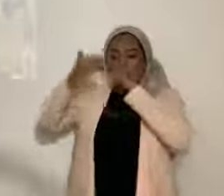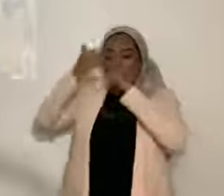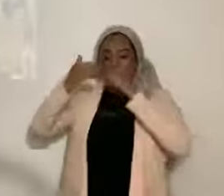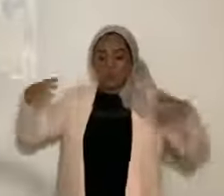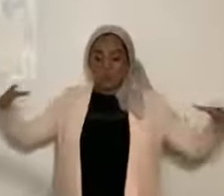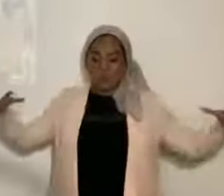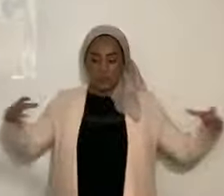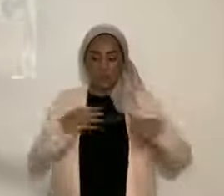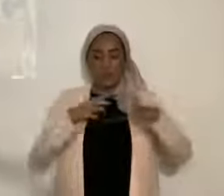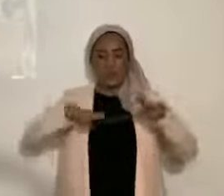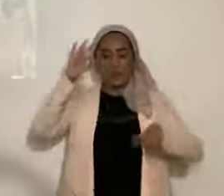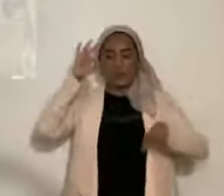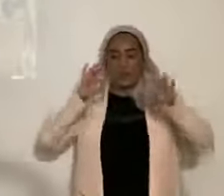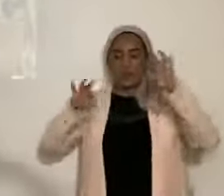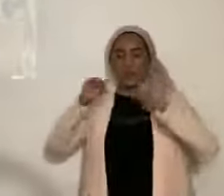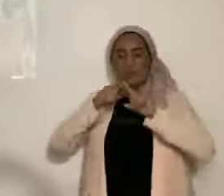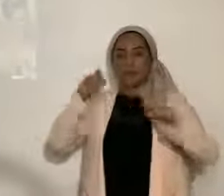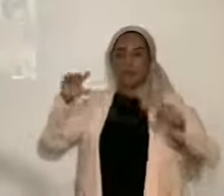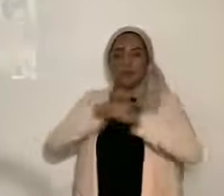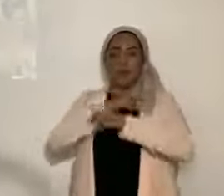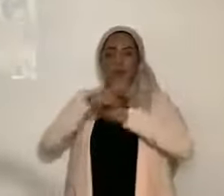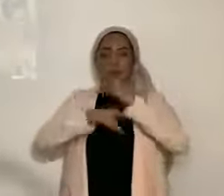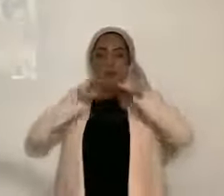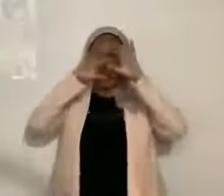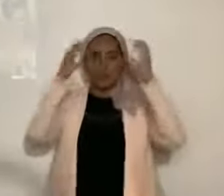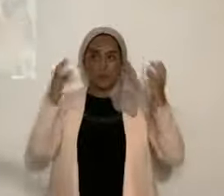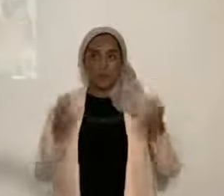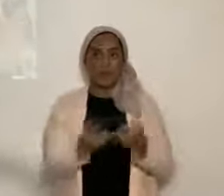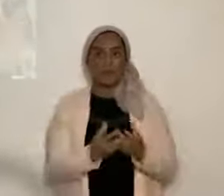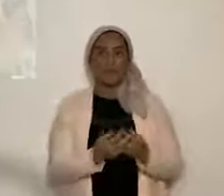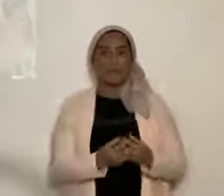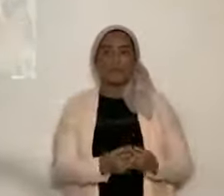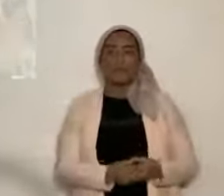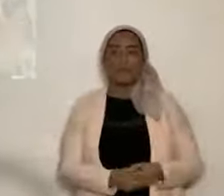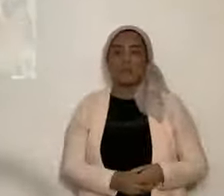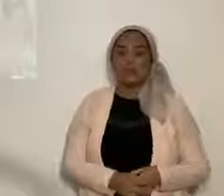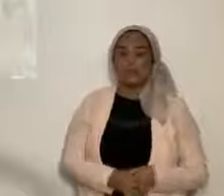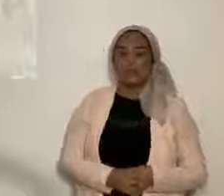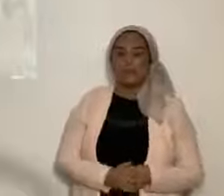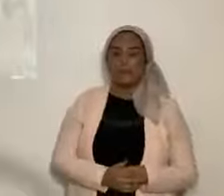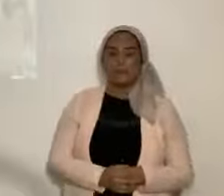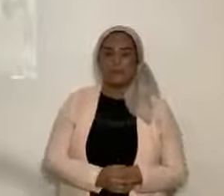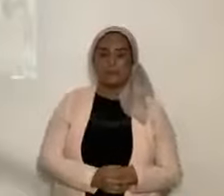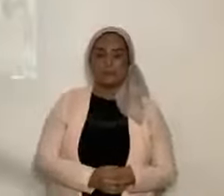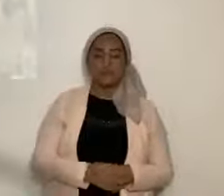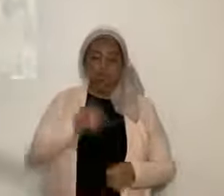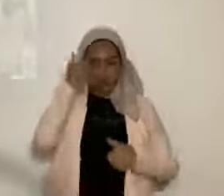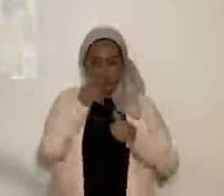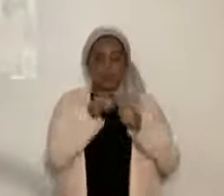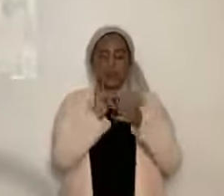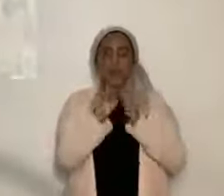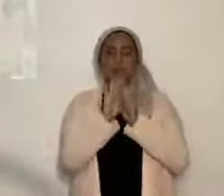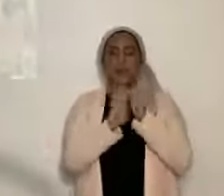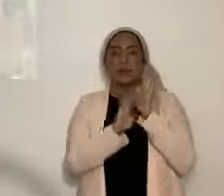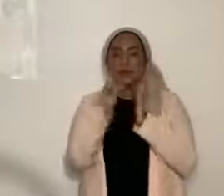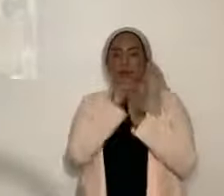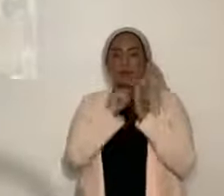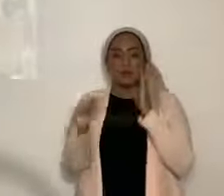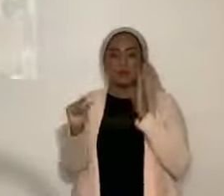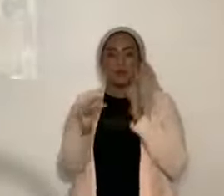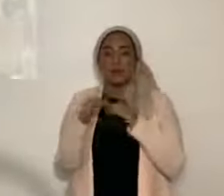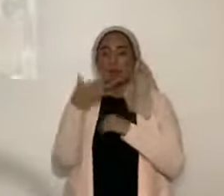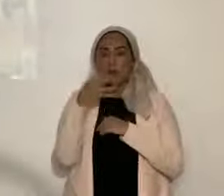juntará a sus escogidos de los cuatro vientos desde un extremo del cielo hasta el otro. Grábate ese verso